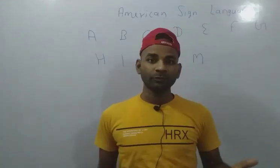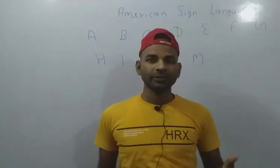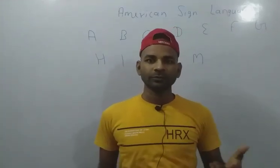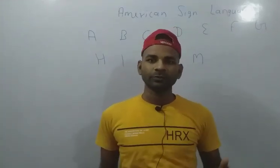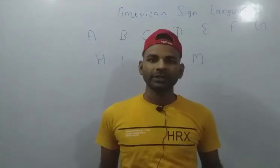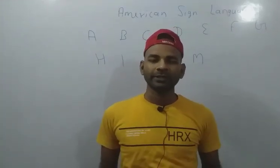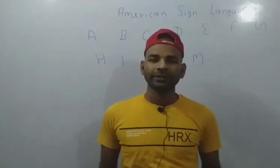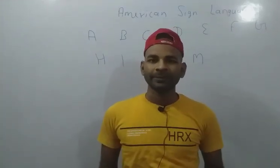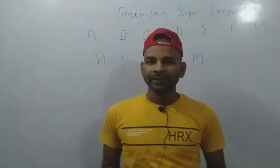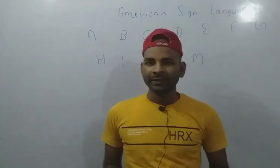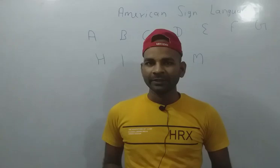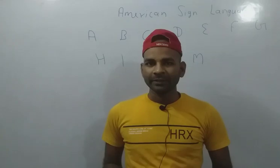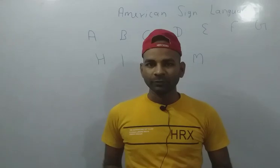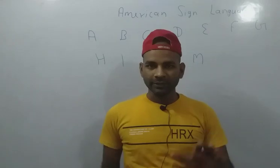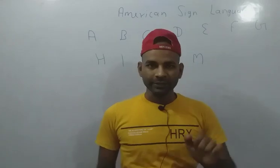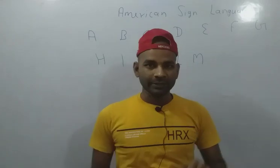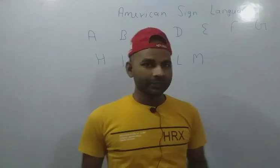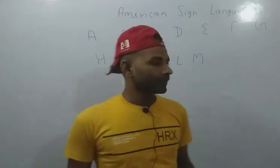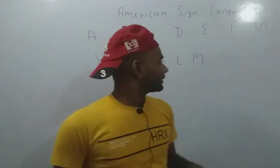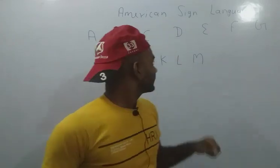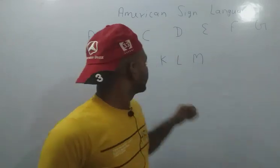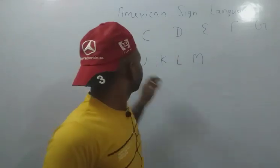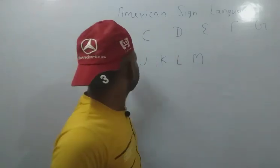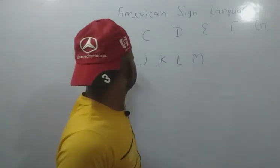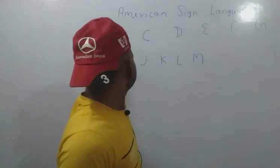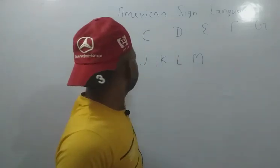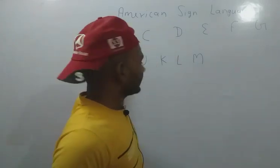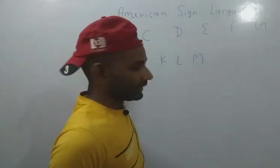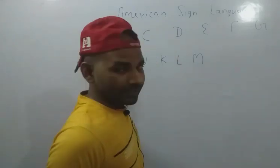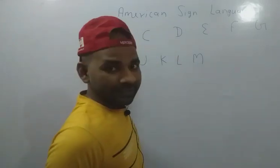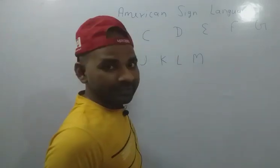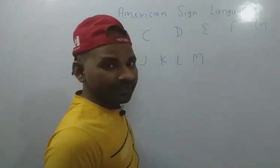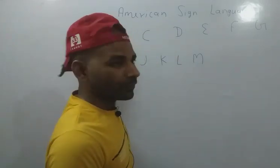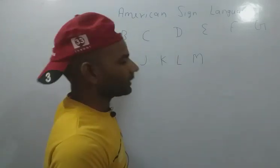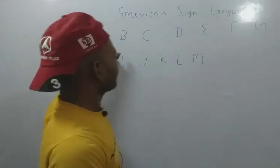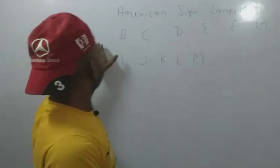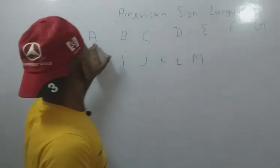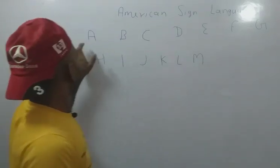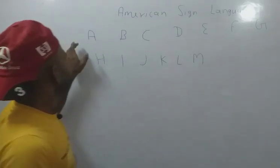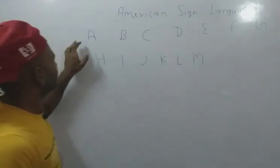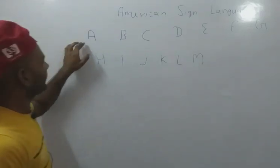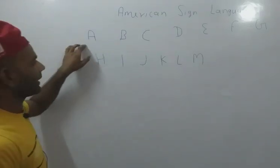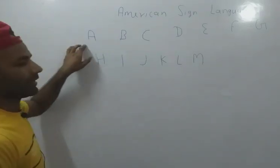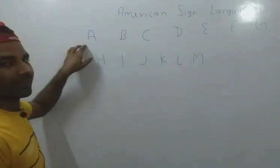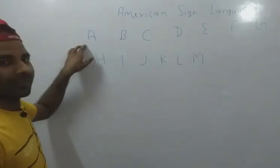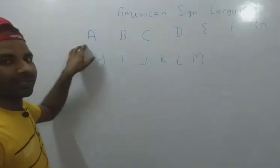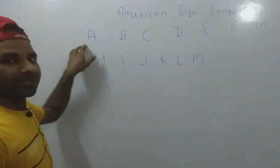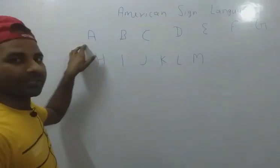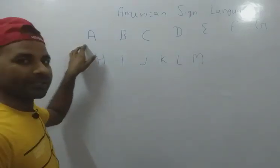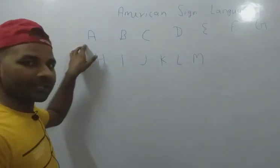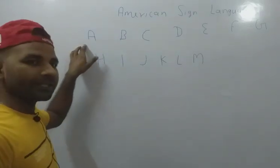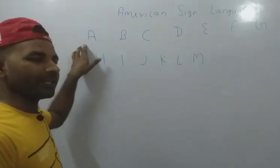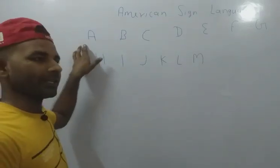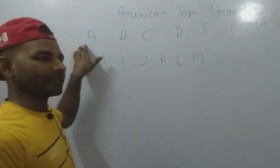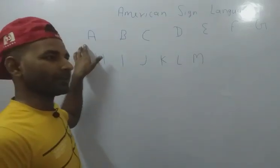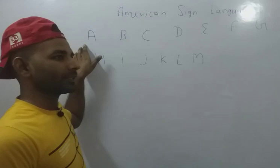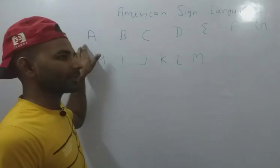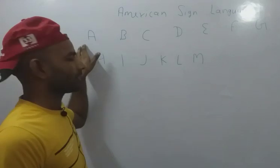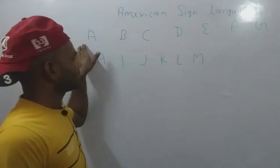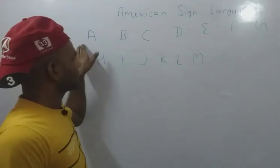तो सुनेगा नहीं। तो देखिए, जैसे ए दिया हुआ है यहाँ पे ए, इसके लिए इंग्लिश में